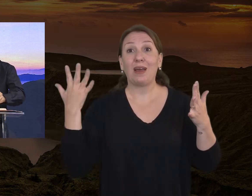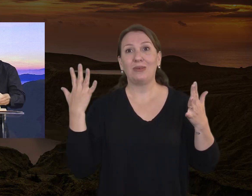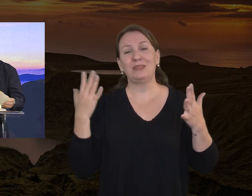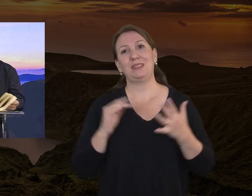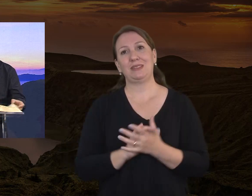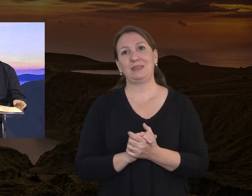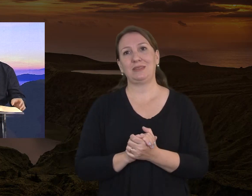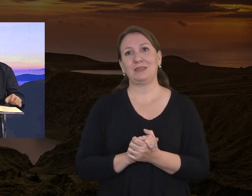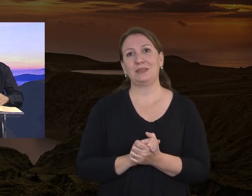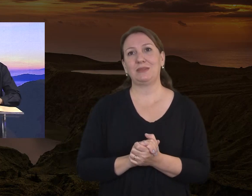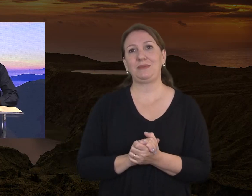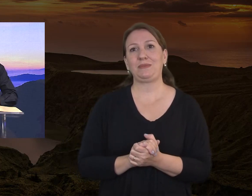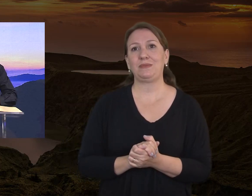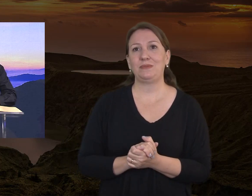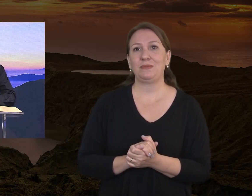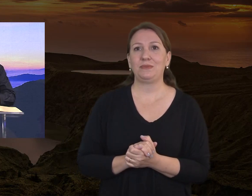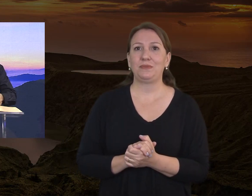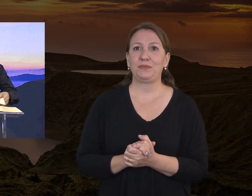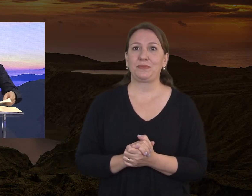Eu gostei muito